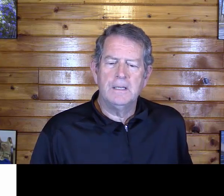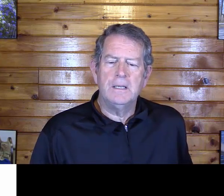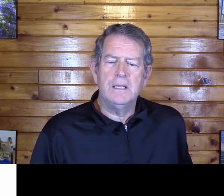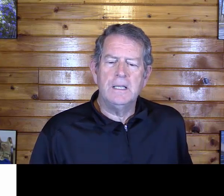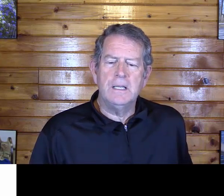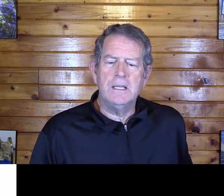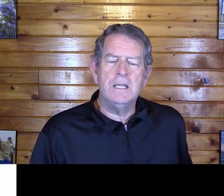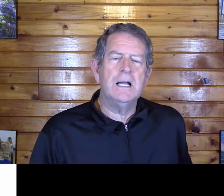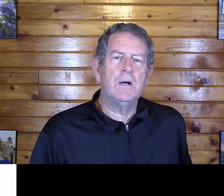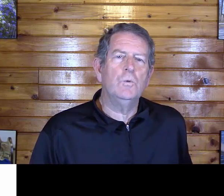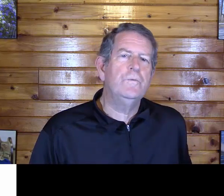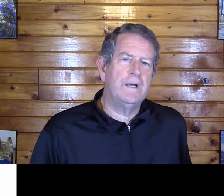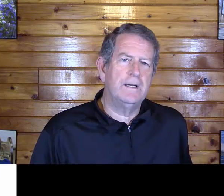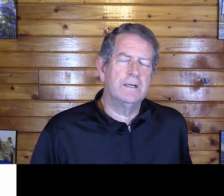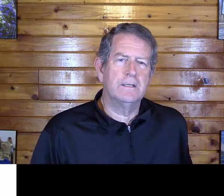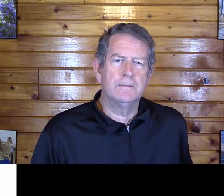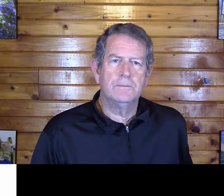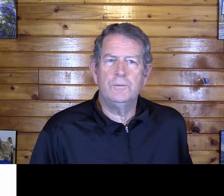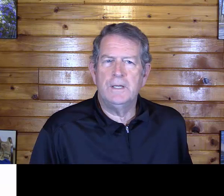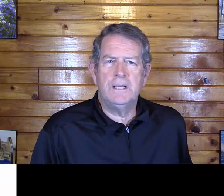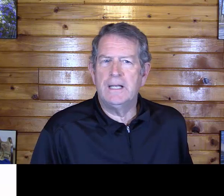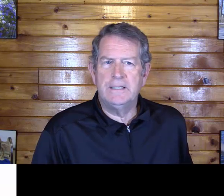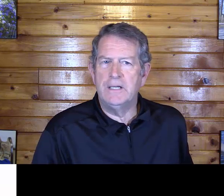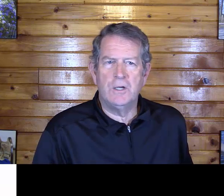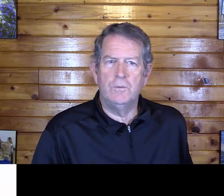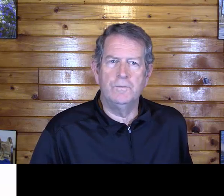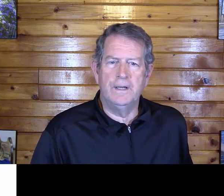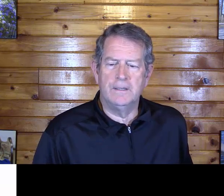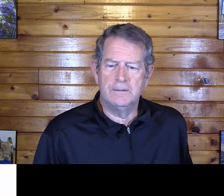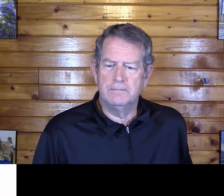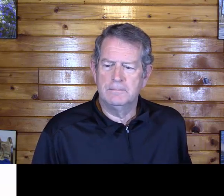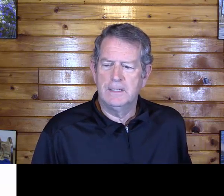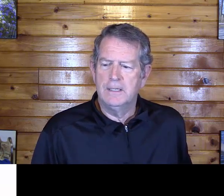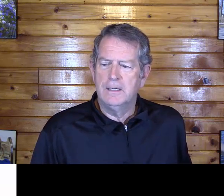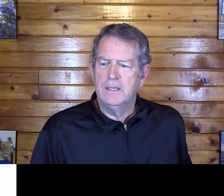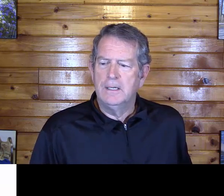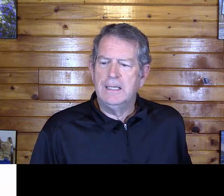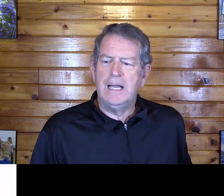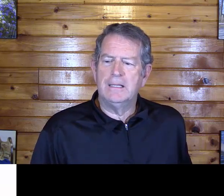Il a ouvert. Ou bien il a déjà ouvert. 4.